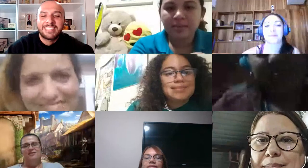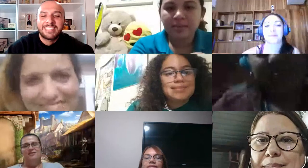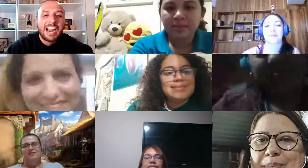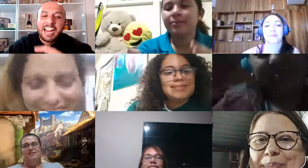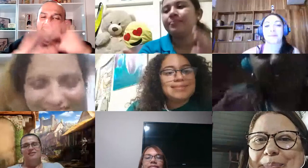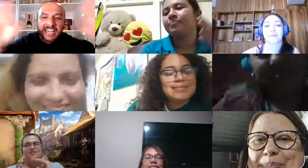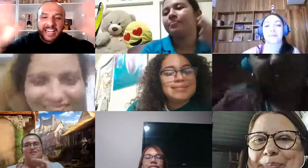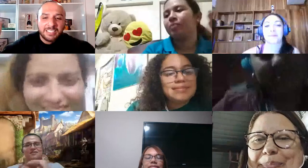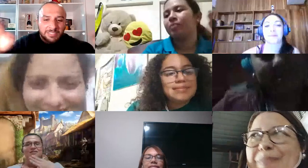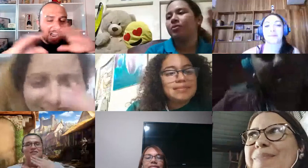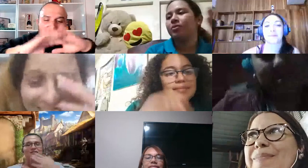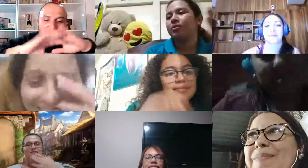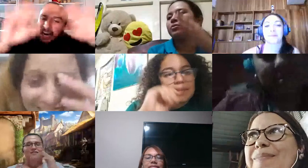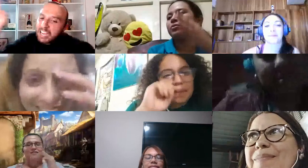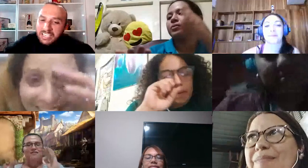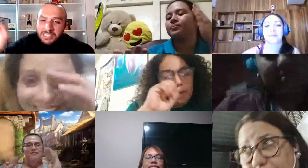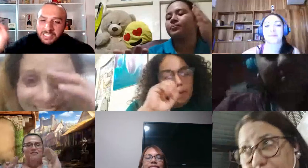Ya caí, ya caí.